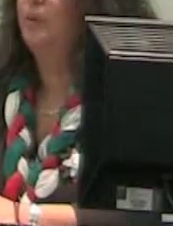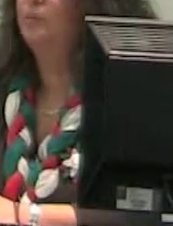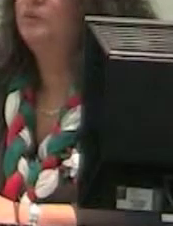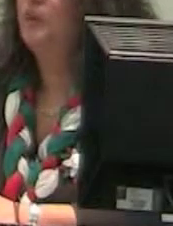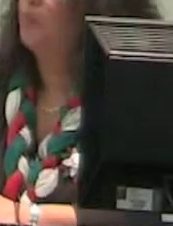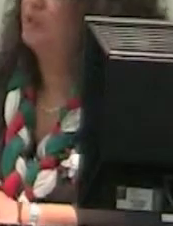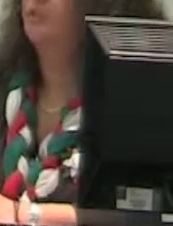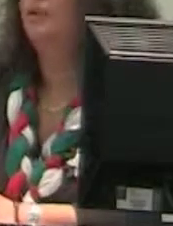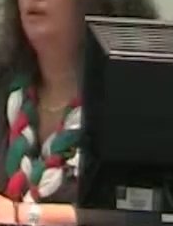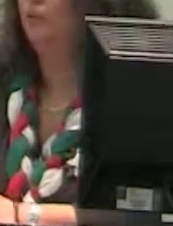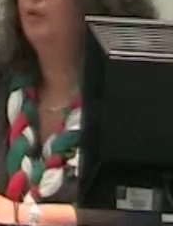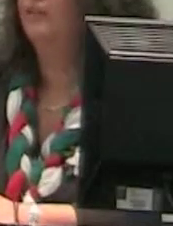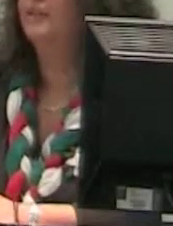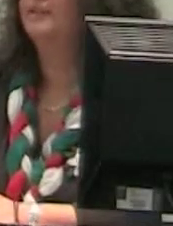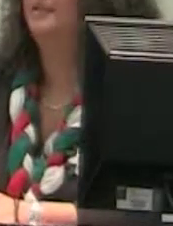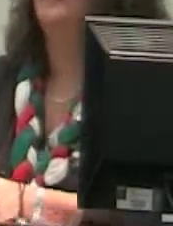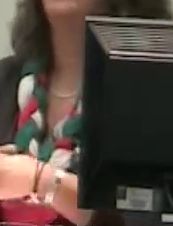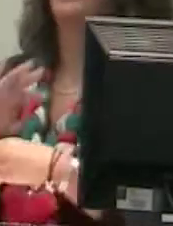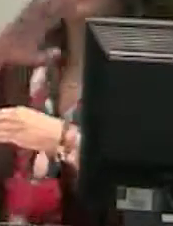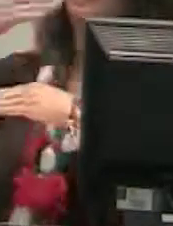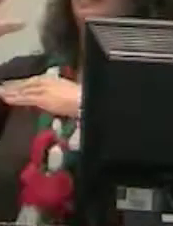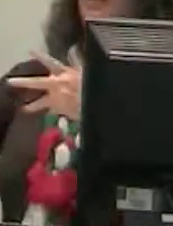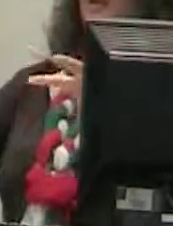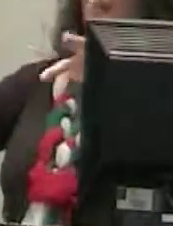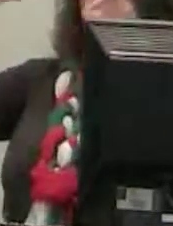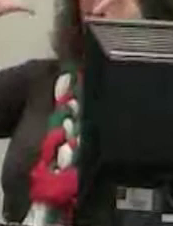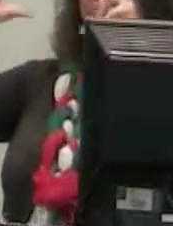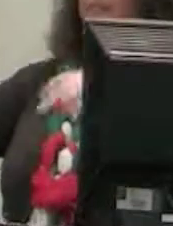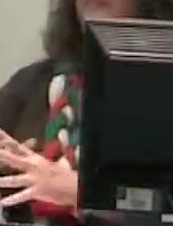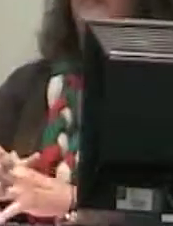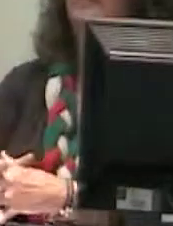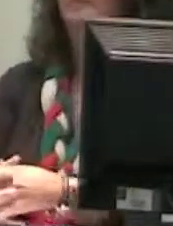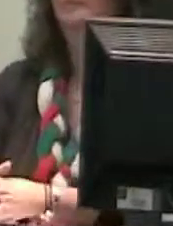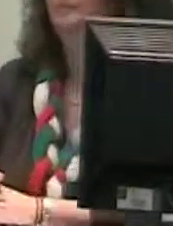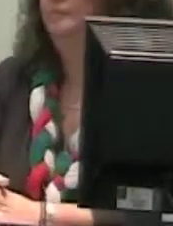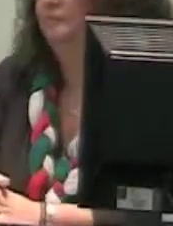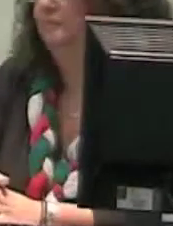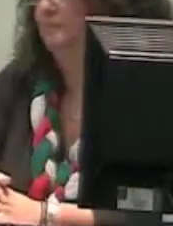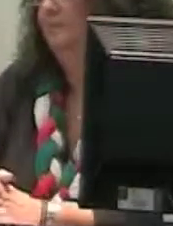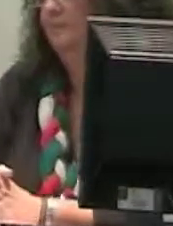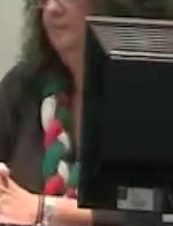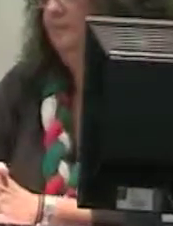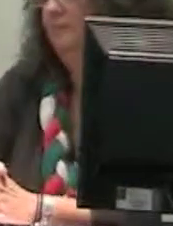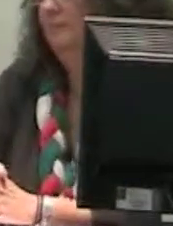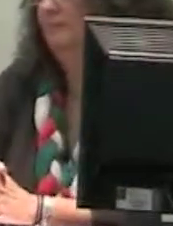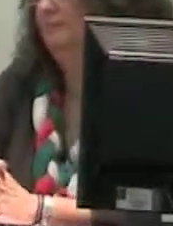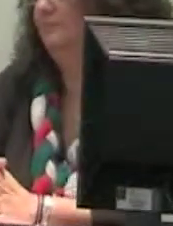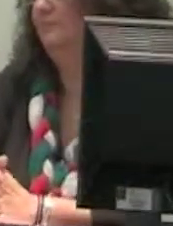hacer una pregunta, voy a terminar con una frase. Sahara Libre.